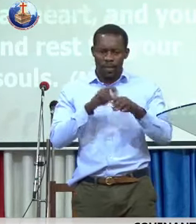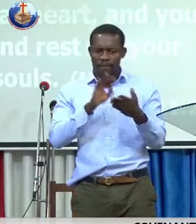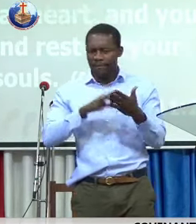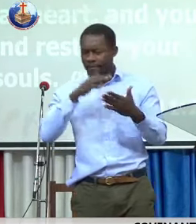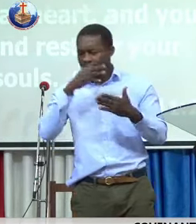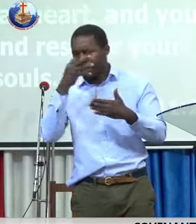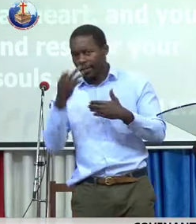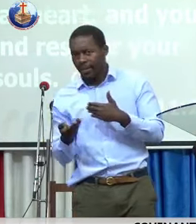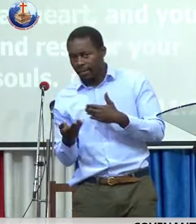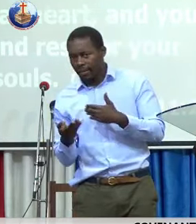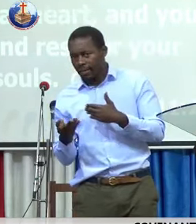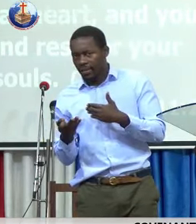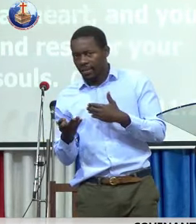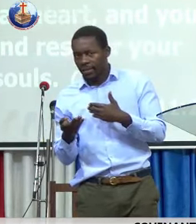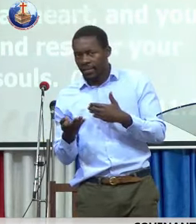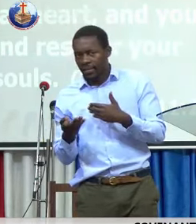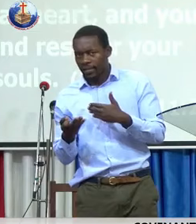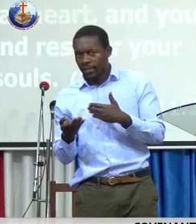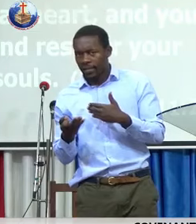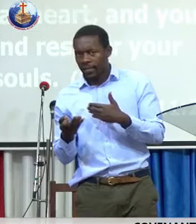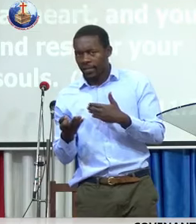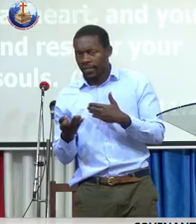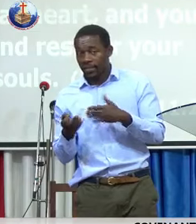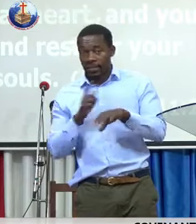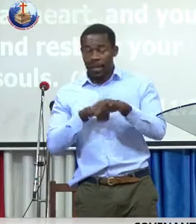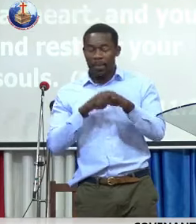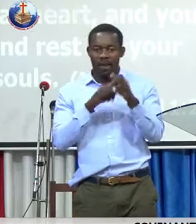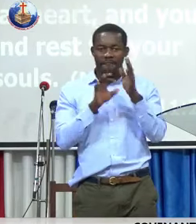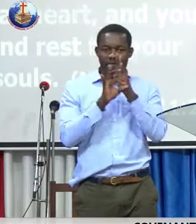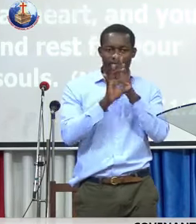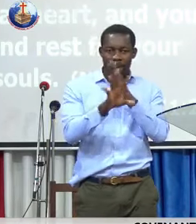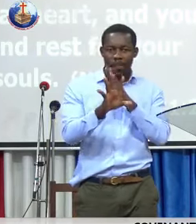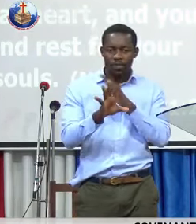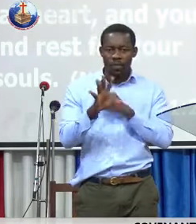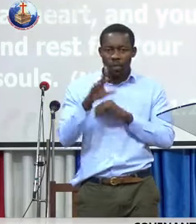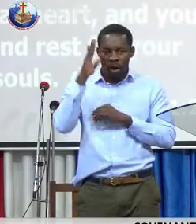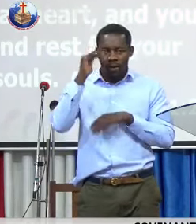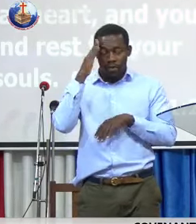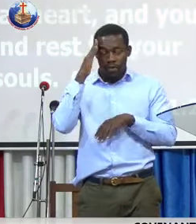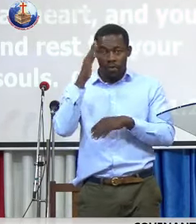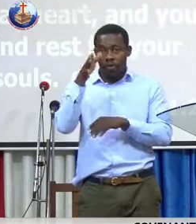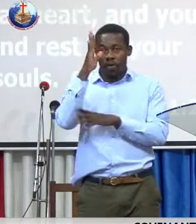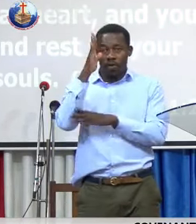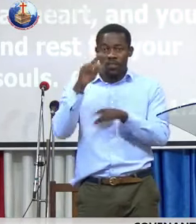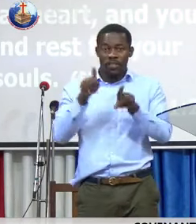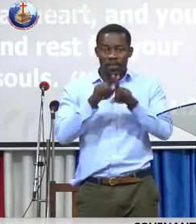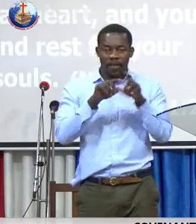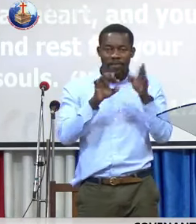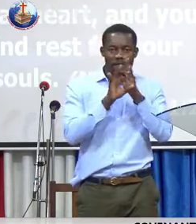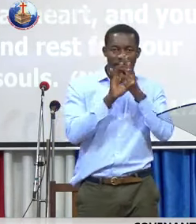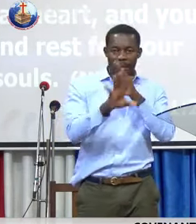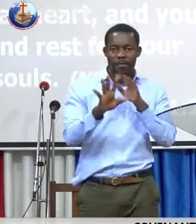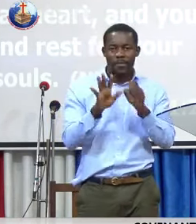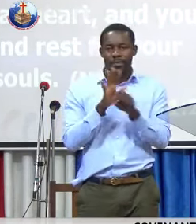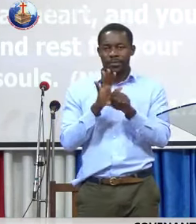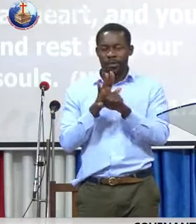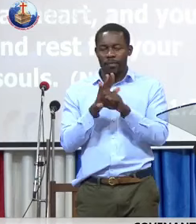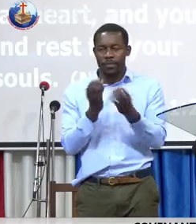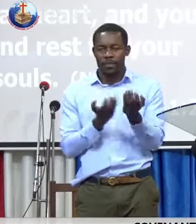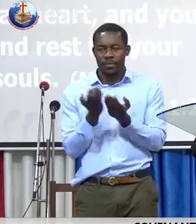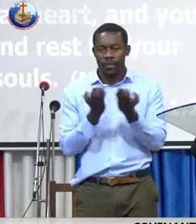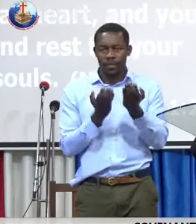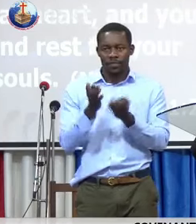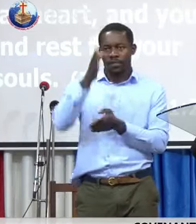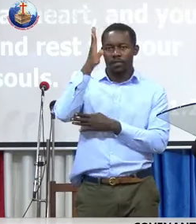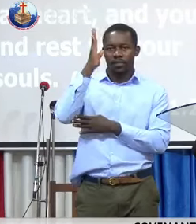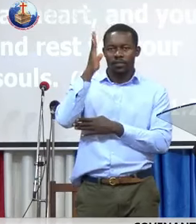hata tukipata kujulikana ama sifa kwa kumfuata Mungu. Even when we get fame for serving God. Hata tukisifika kwa